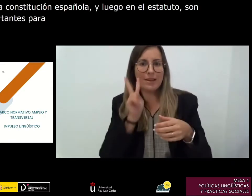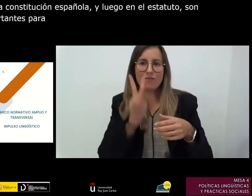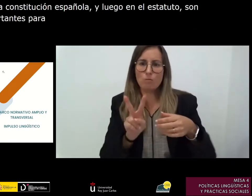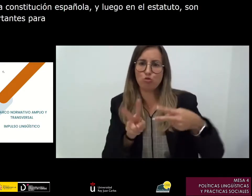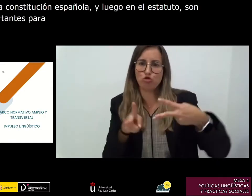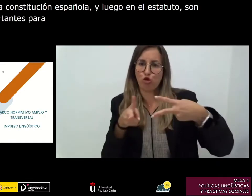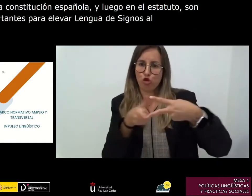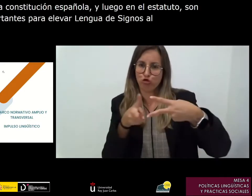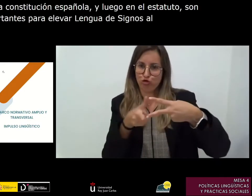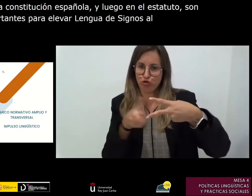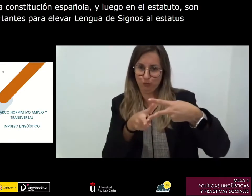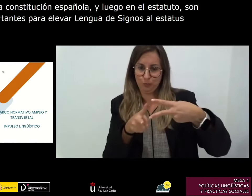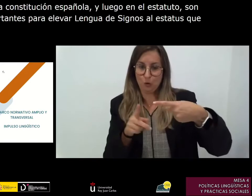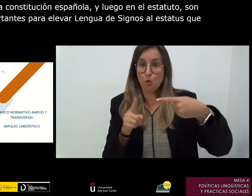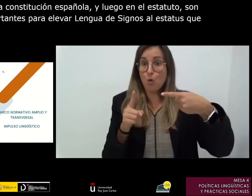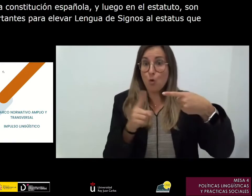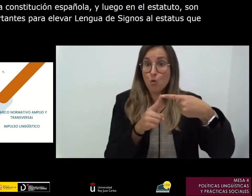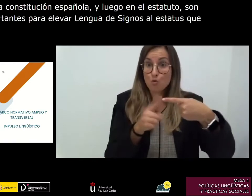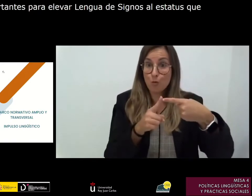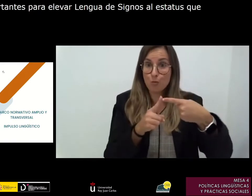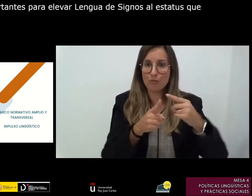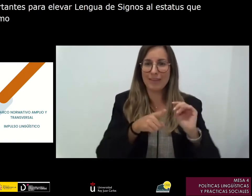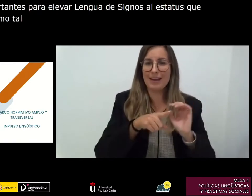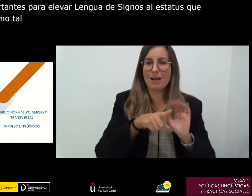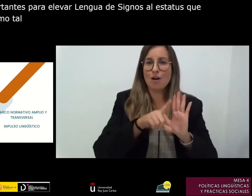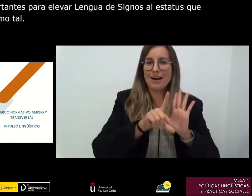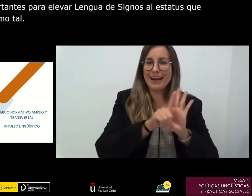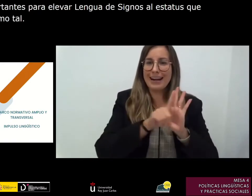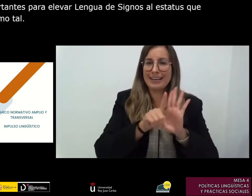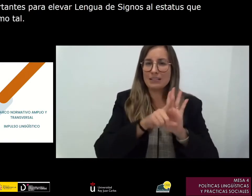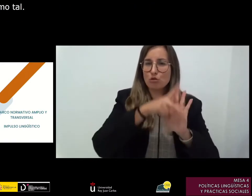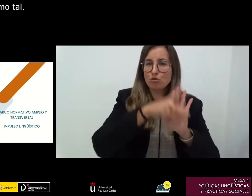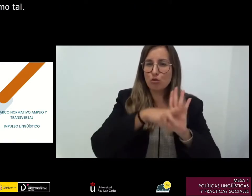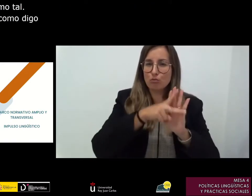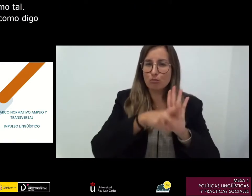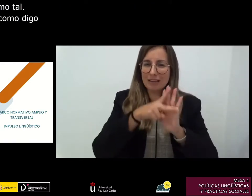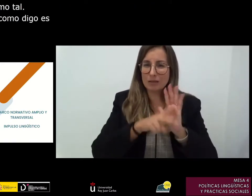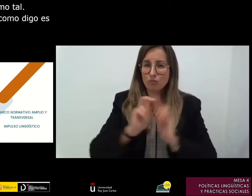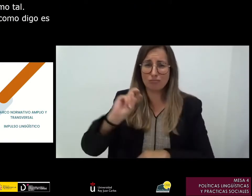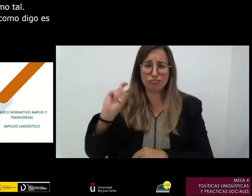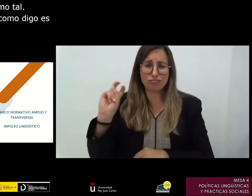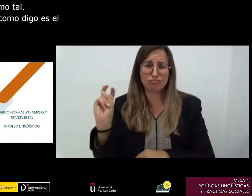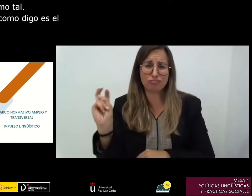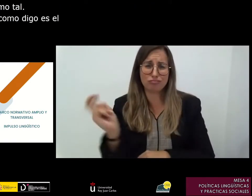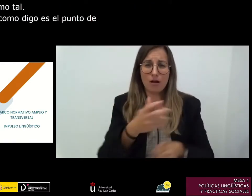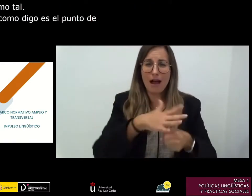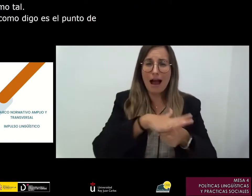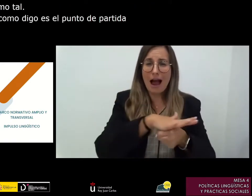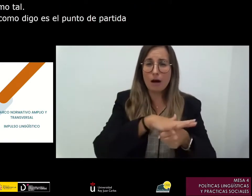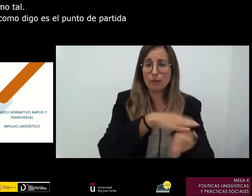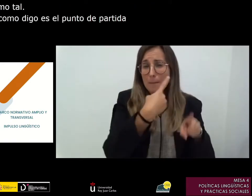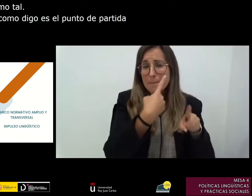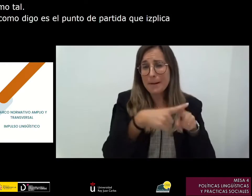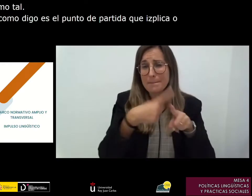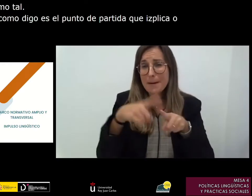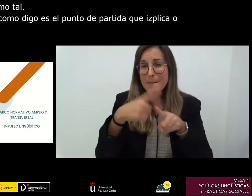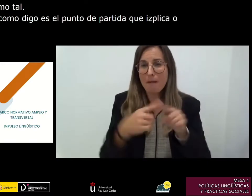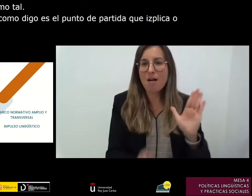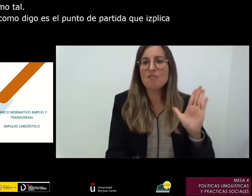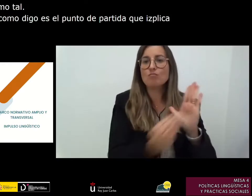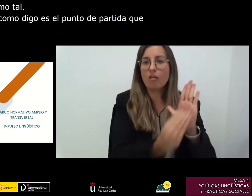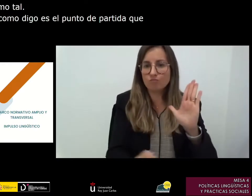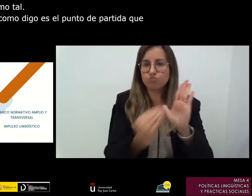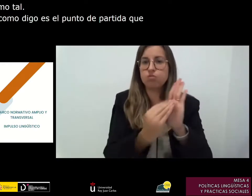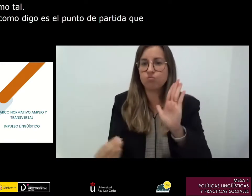El estatuto, como digo, es el punto de partida que implica o propicia un marco